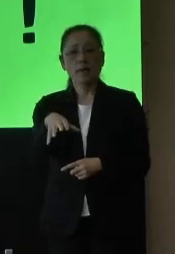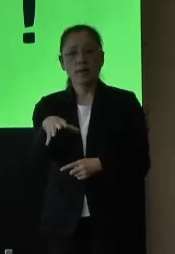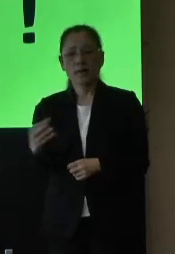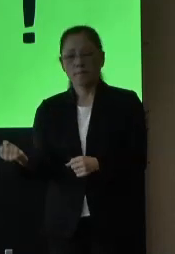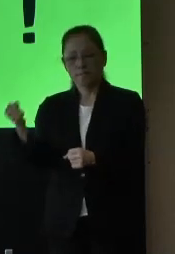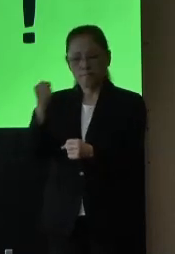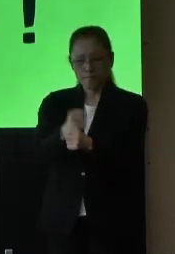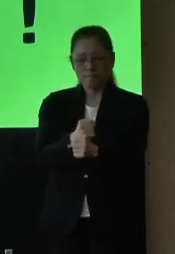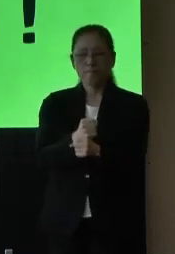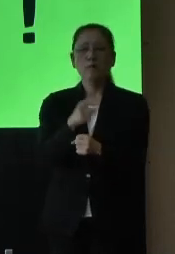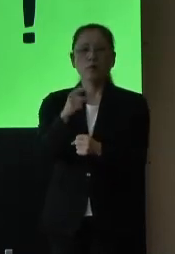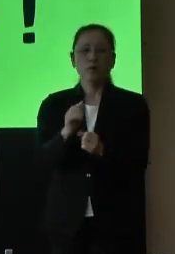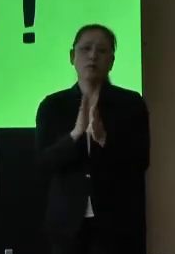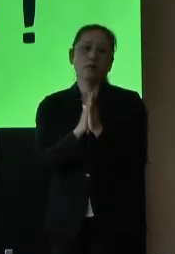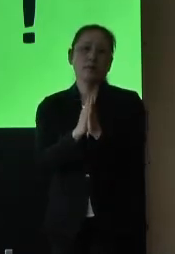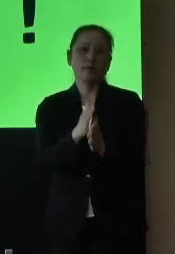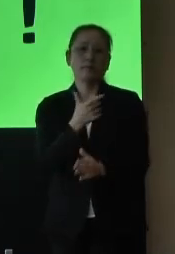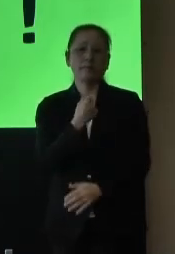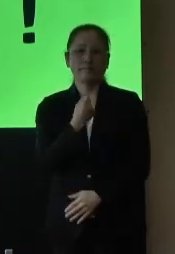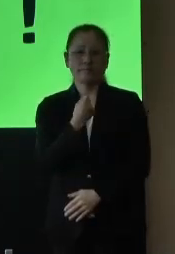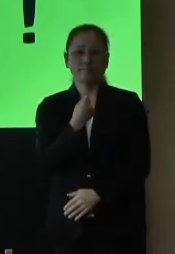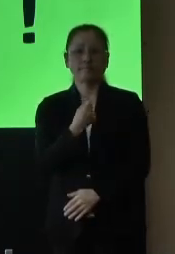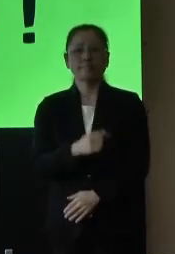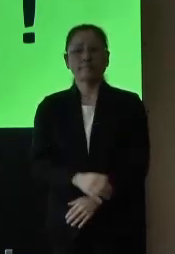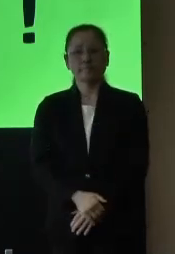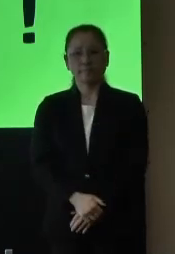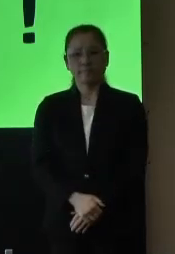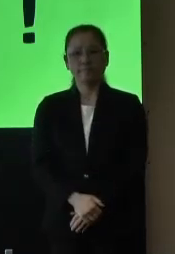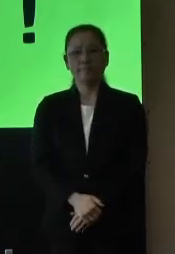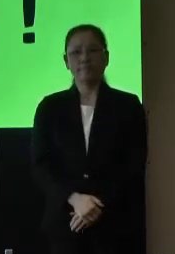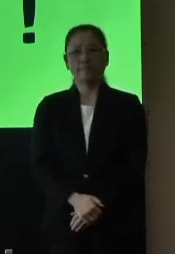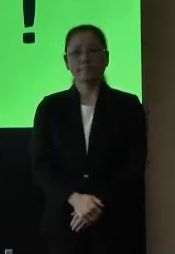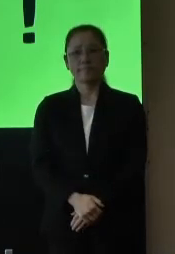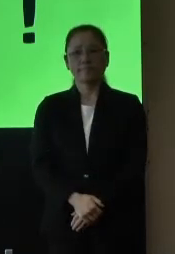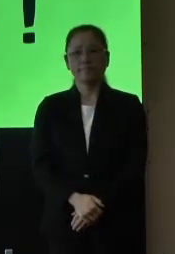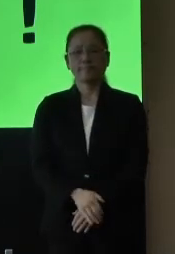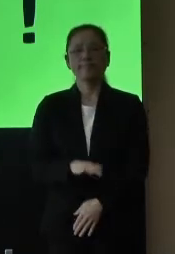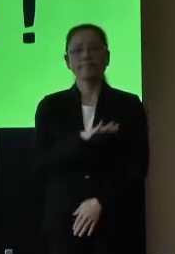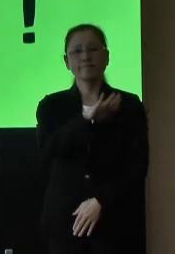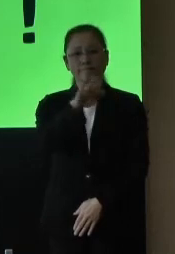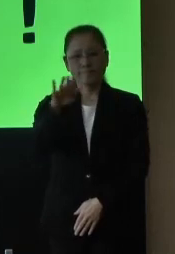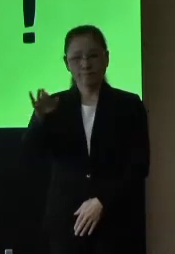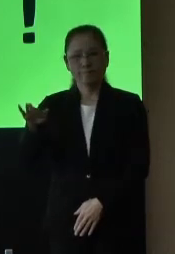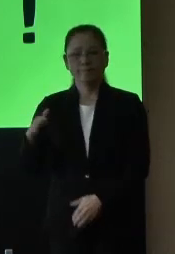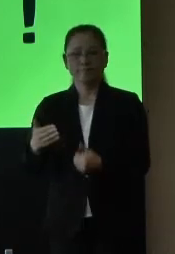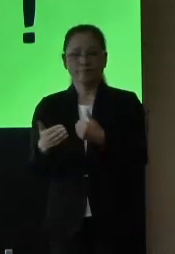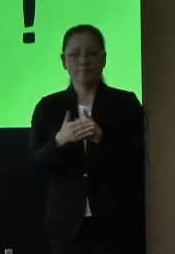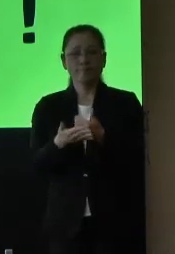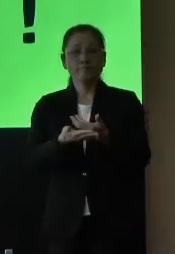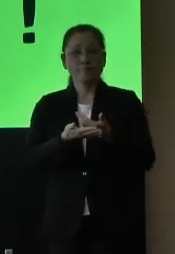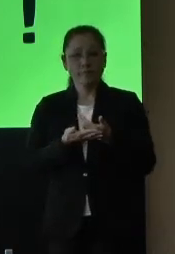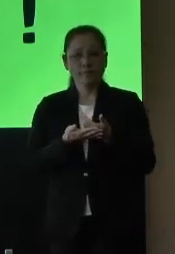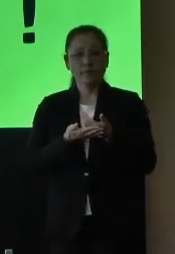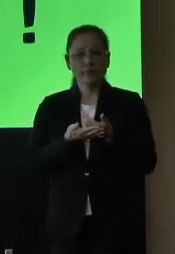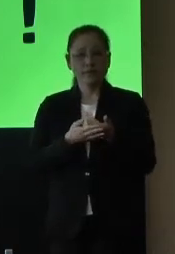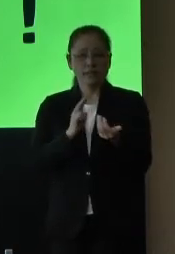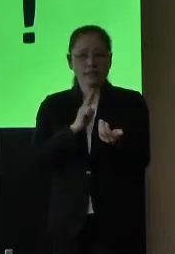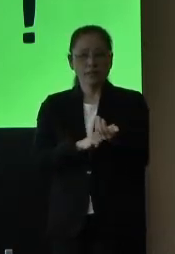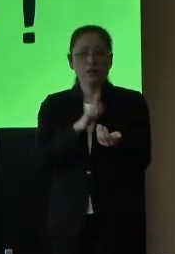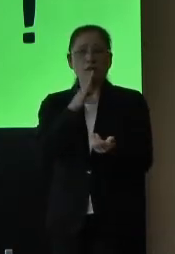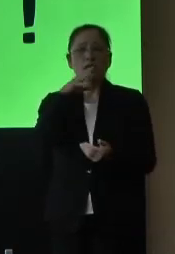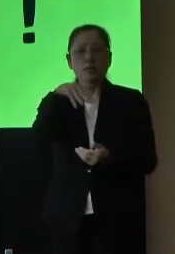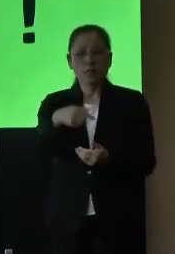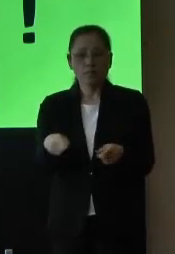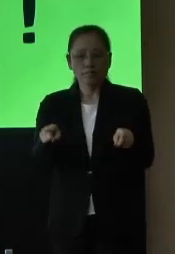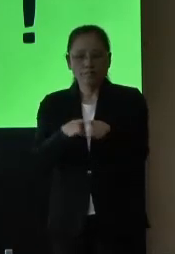現場復帰を切にお願いしたいと思います。皆様の力により医療現場を一緒に支え